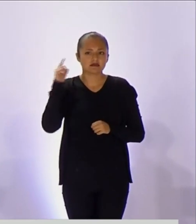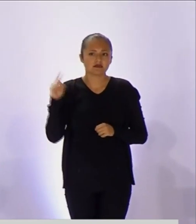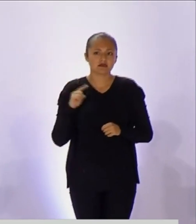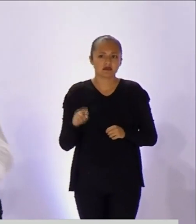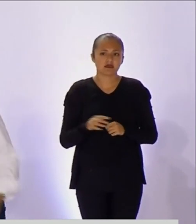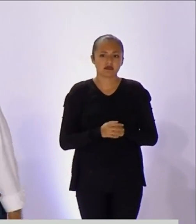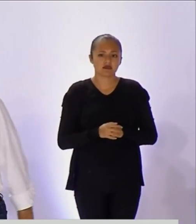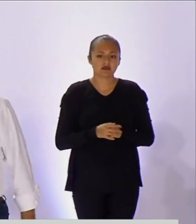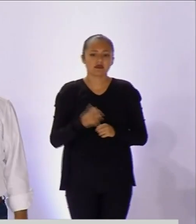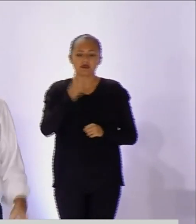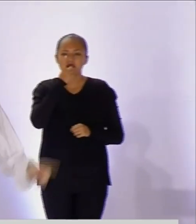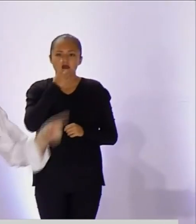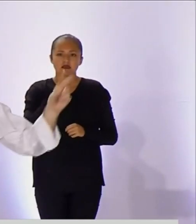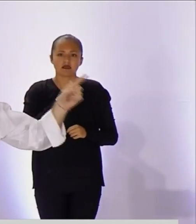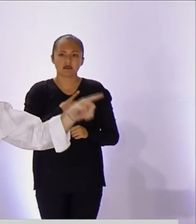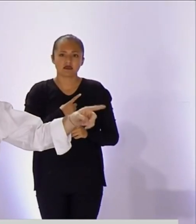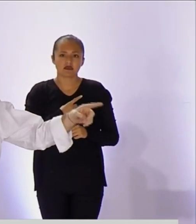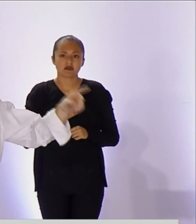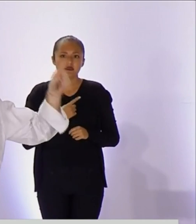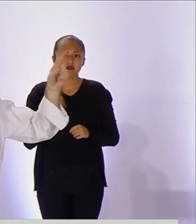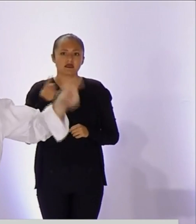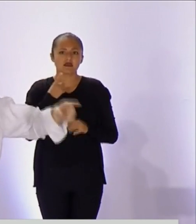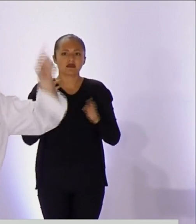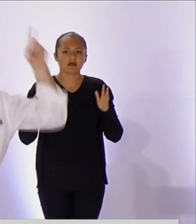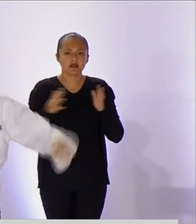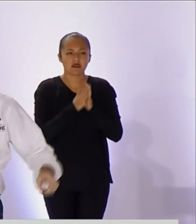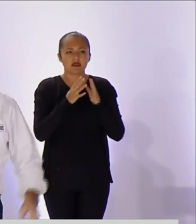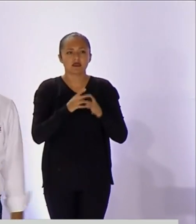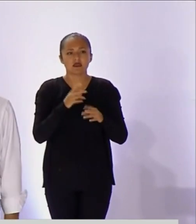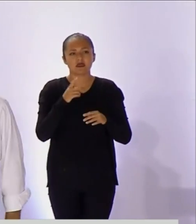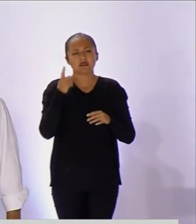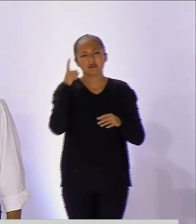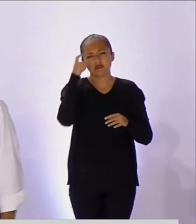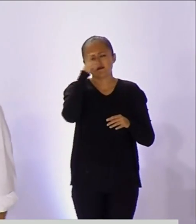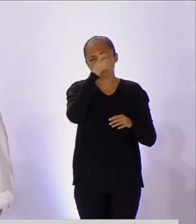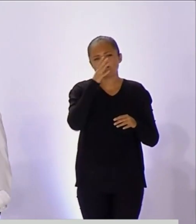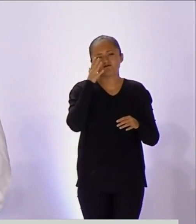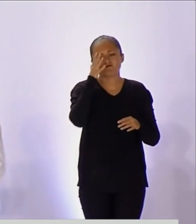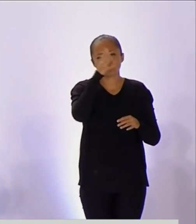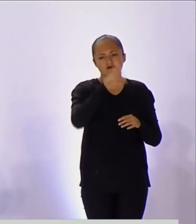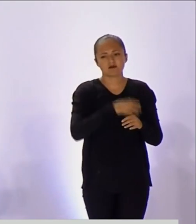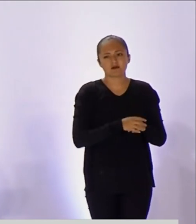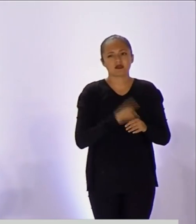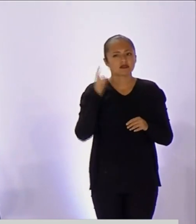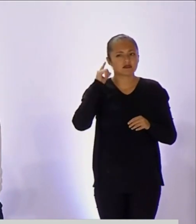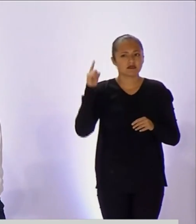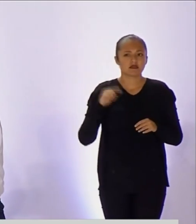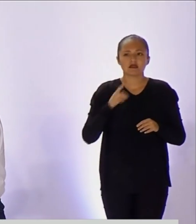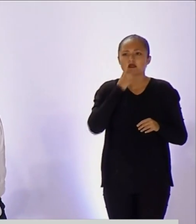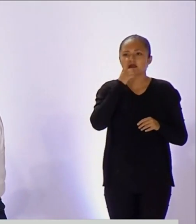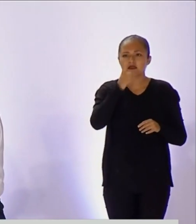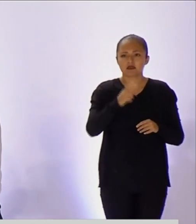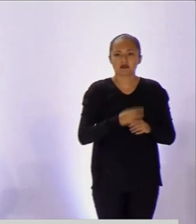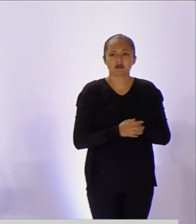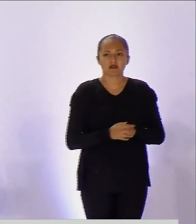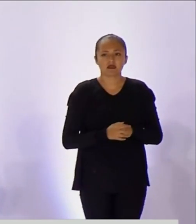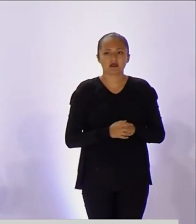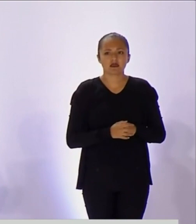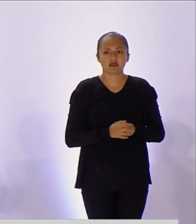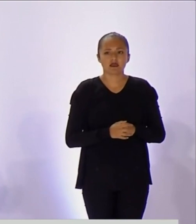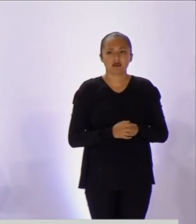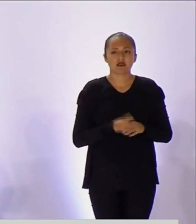le dijeron que la batalla se veía difícil. A Zaragoza le dijeron que